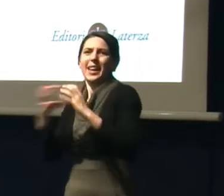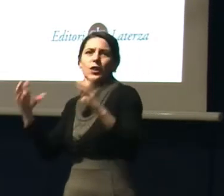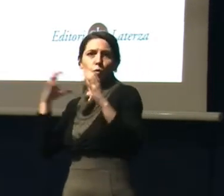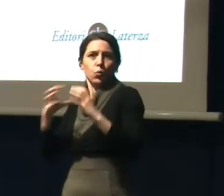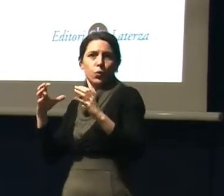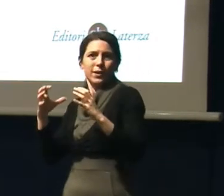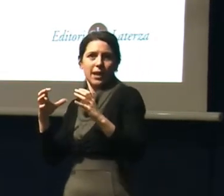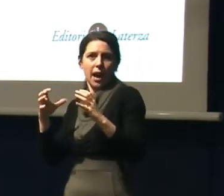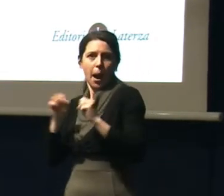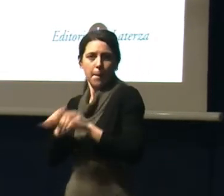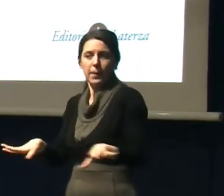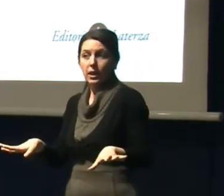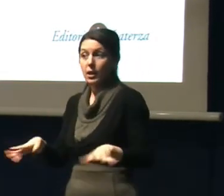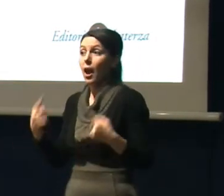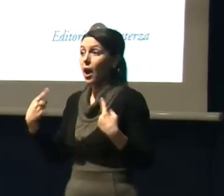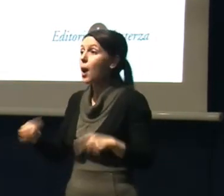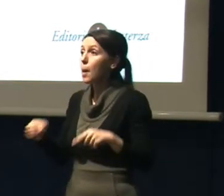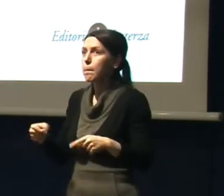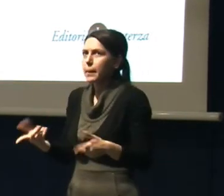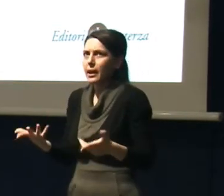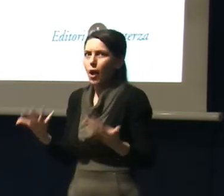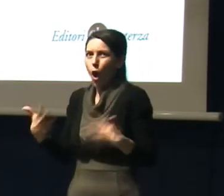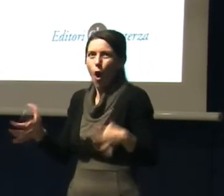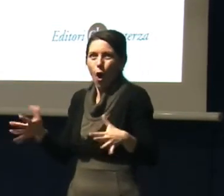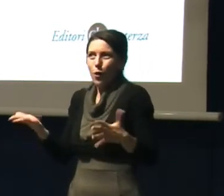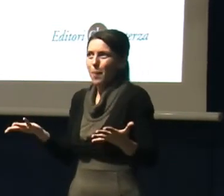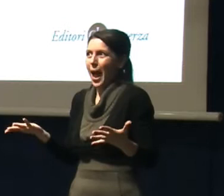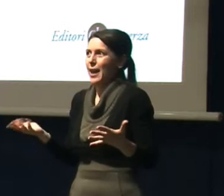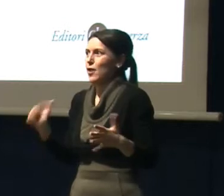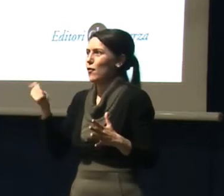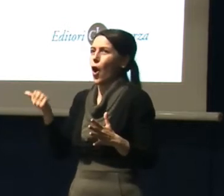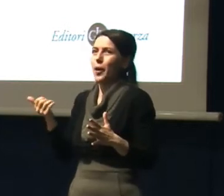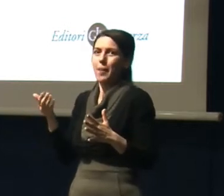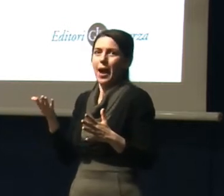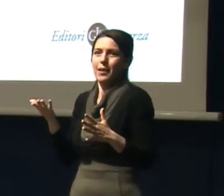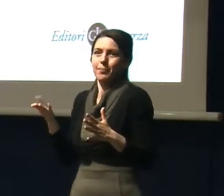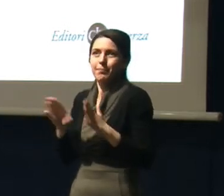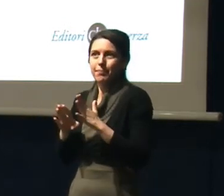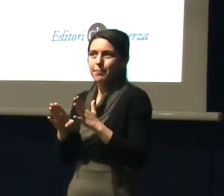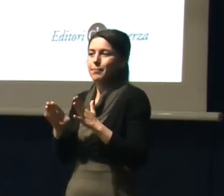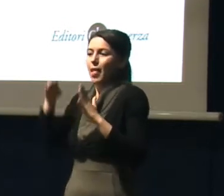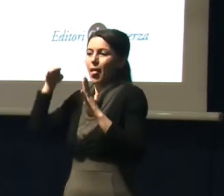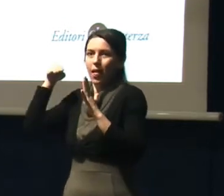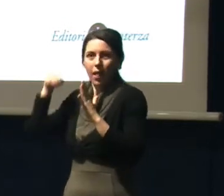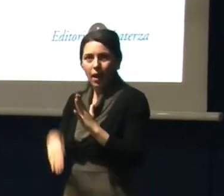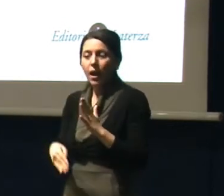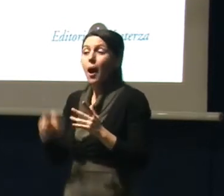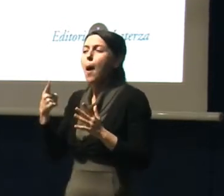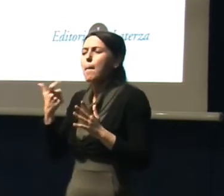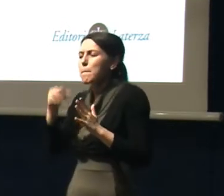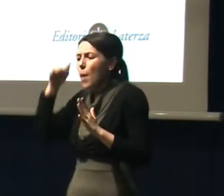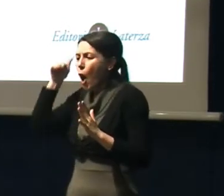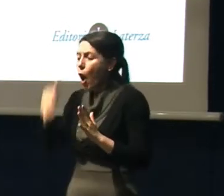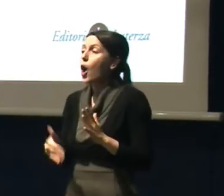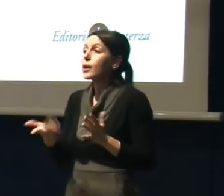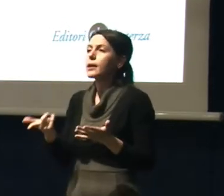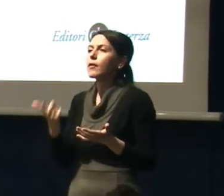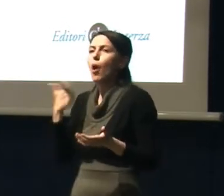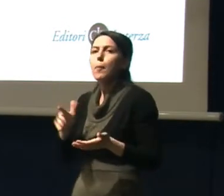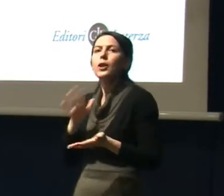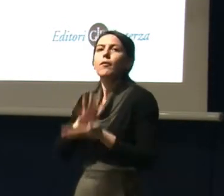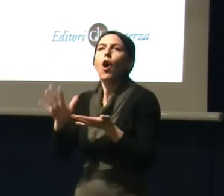quota in maniera drammatica e rapidissima e uno dei motivi più che sta perdendo quota è che gli editori non si